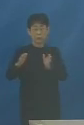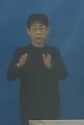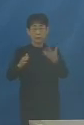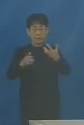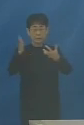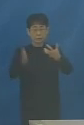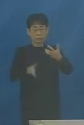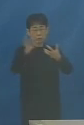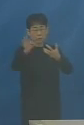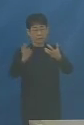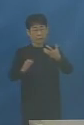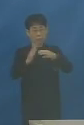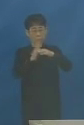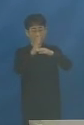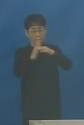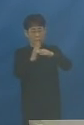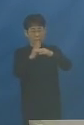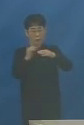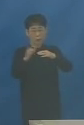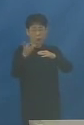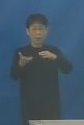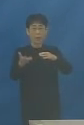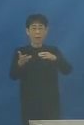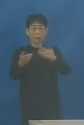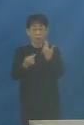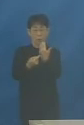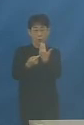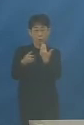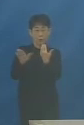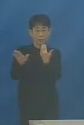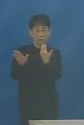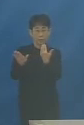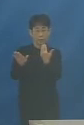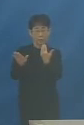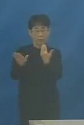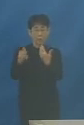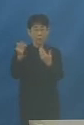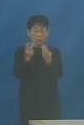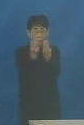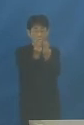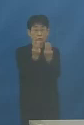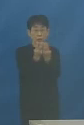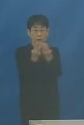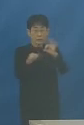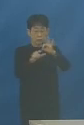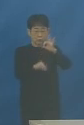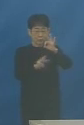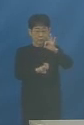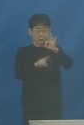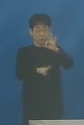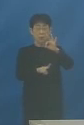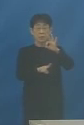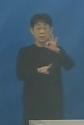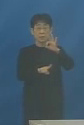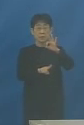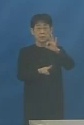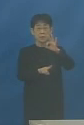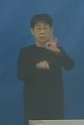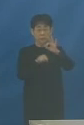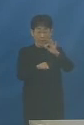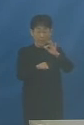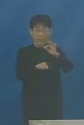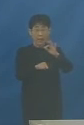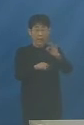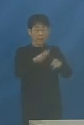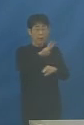割超えるかどうかというお話でありましたけれどもええええこの数字としては10月30新日時点であの